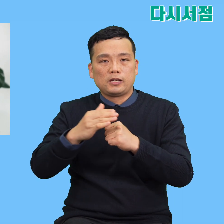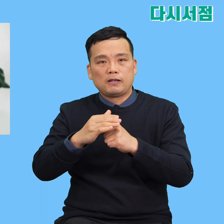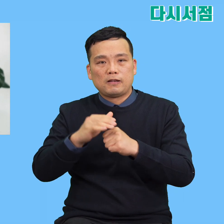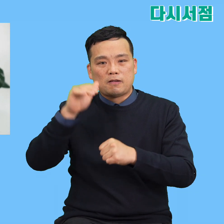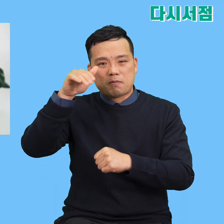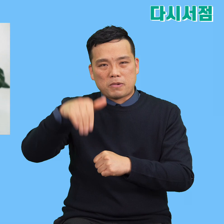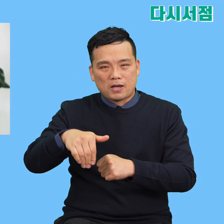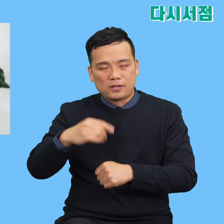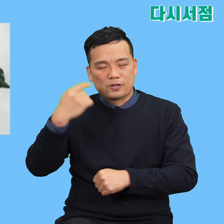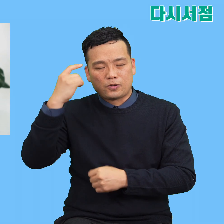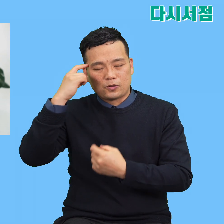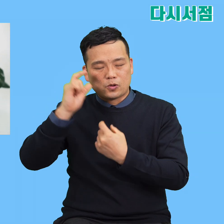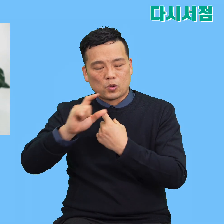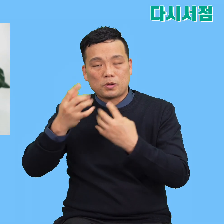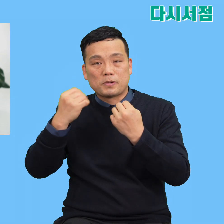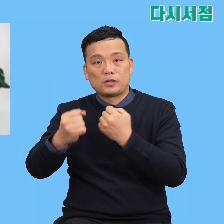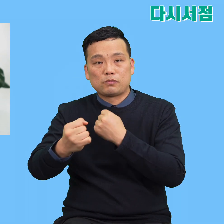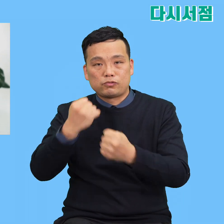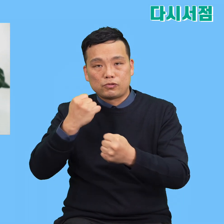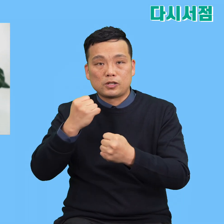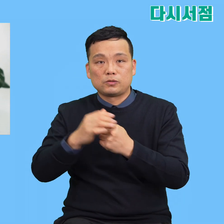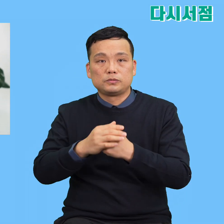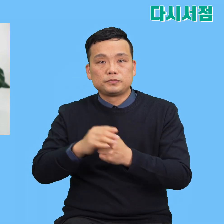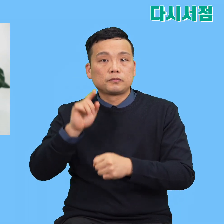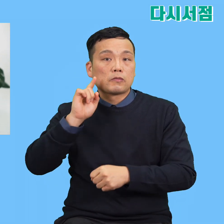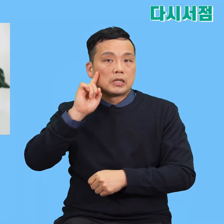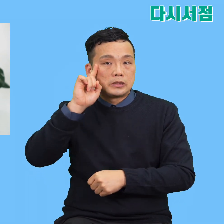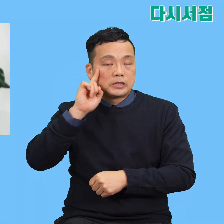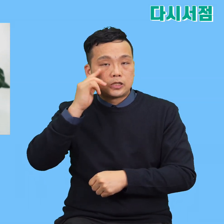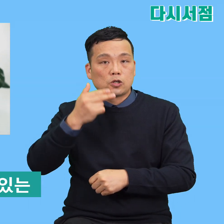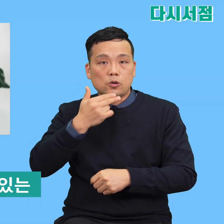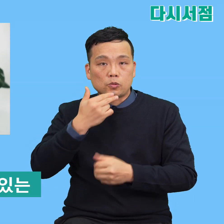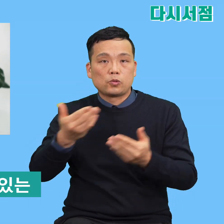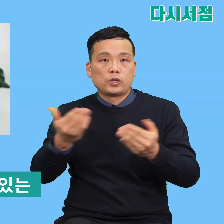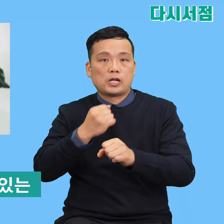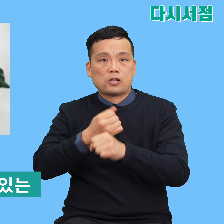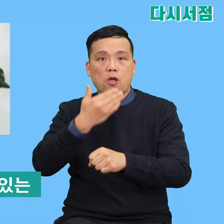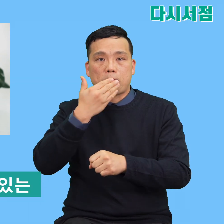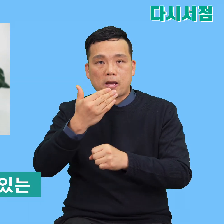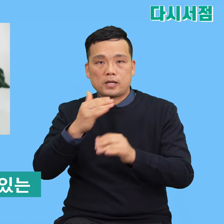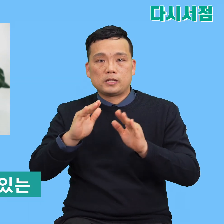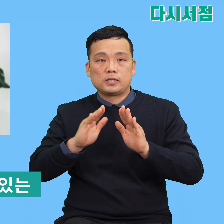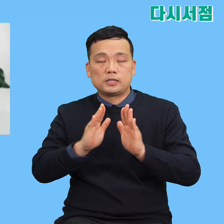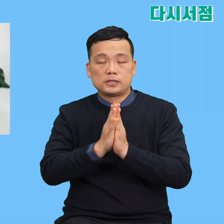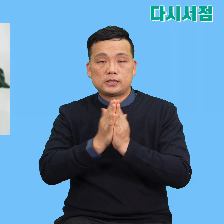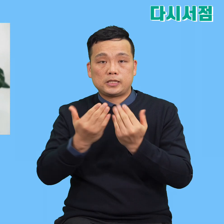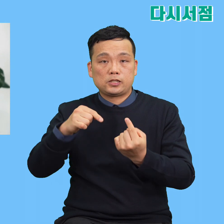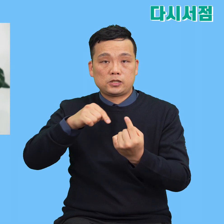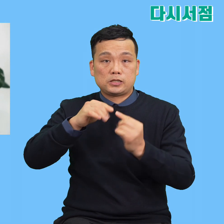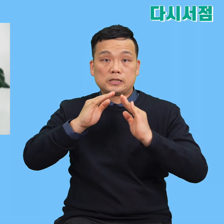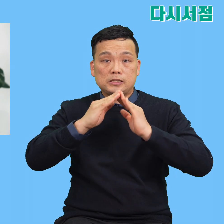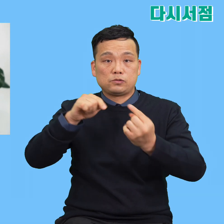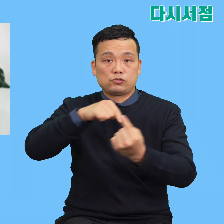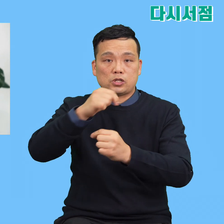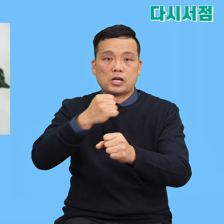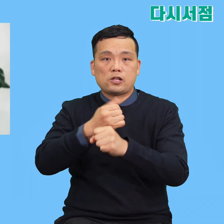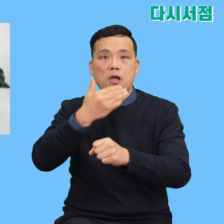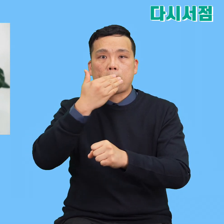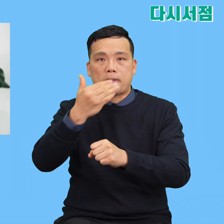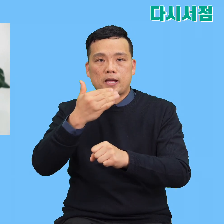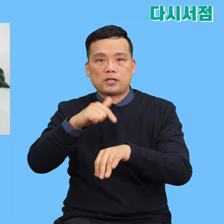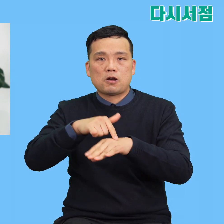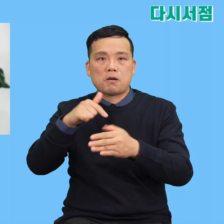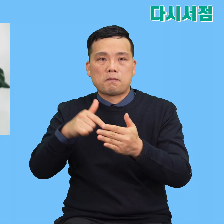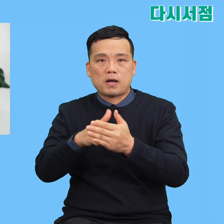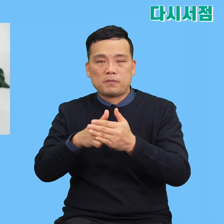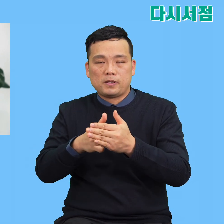했던 생각으로 스트레스를 받지 않고 작업을 할 수 있는, 그리고 책방을 운영을 할 수 있는 이 기조를 이어갈 수 있을